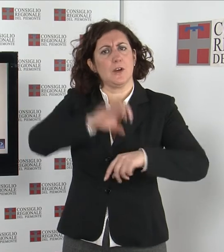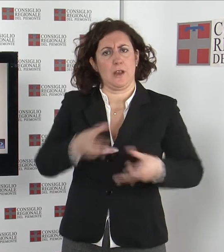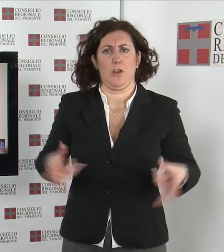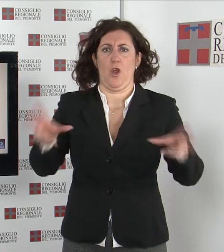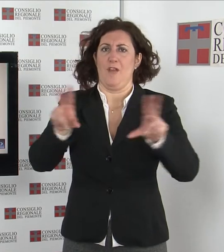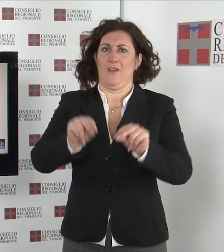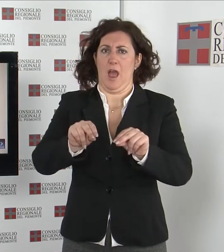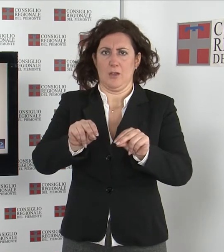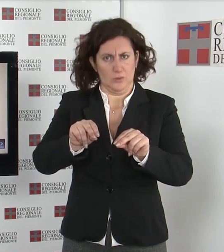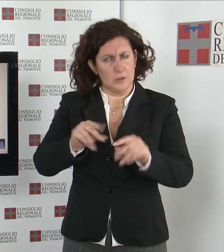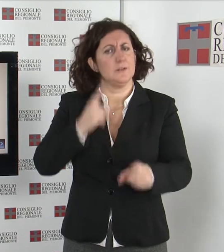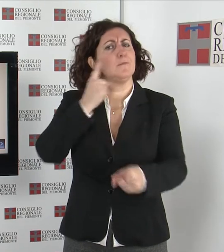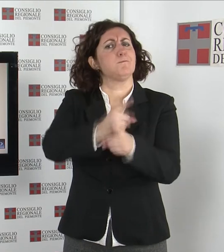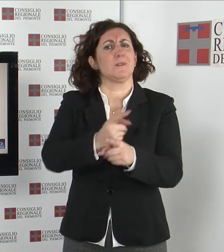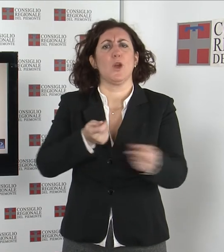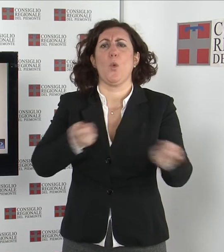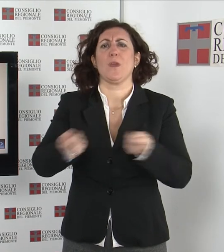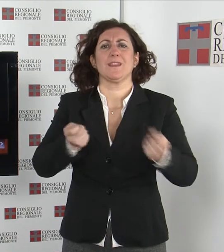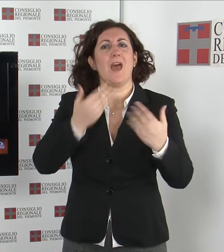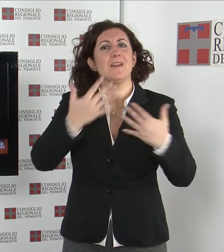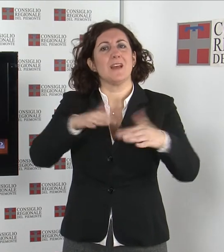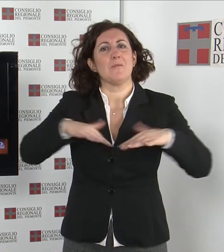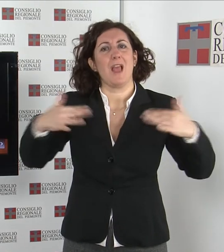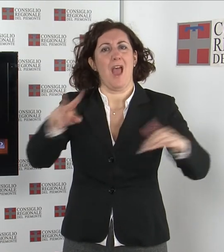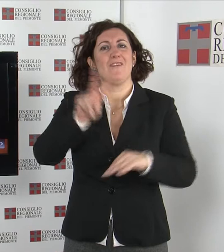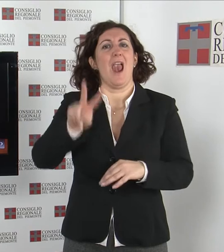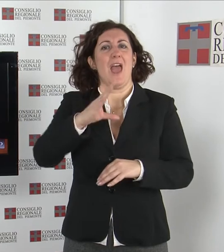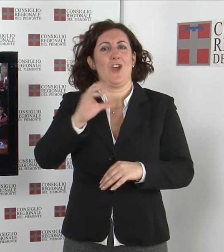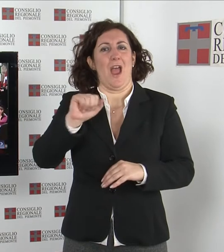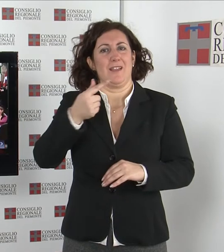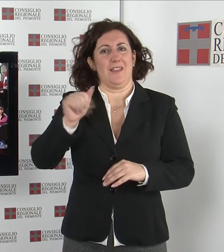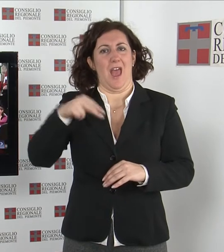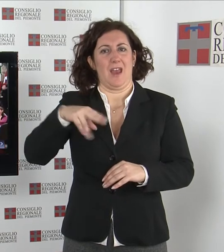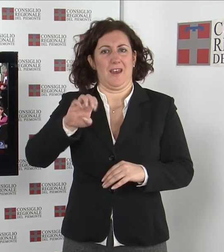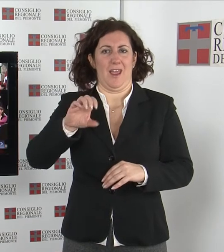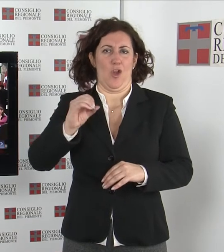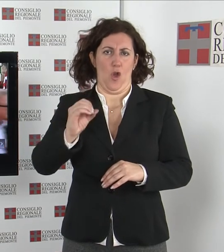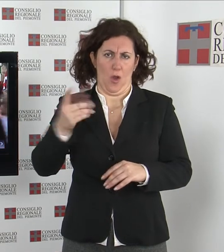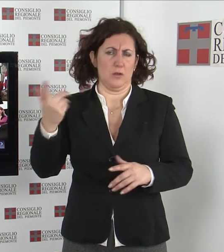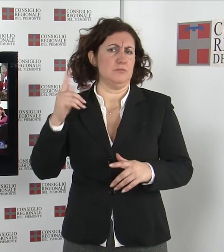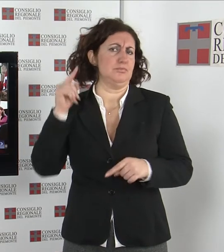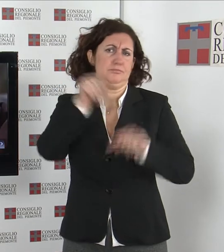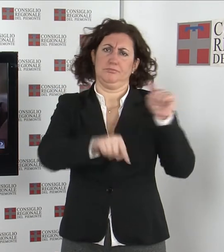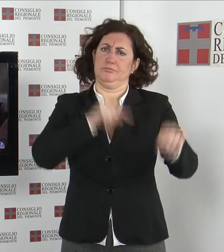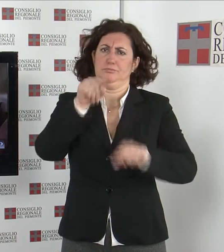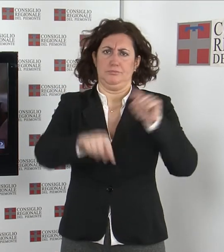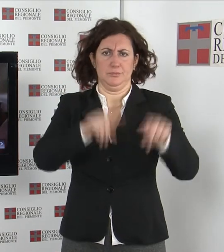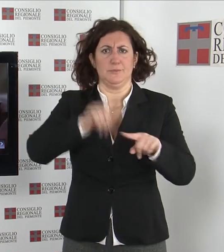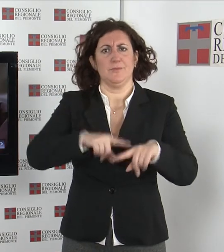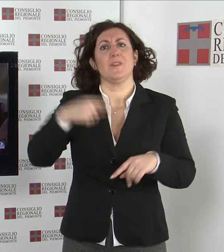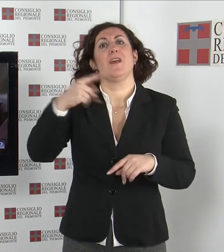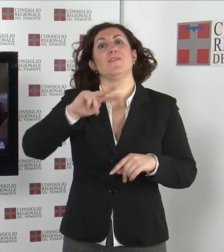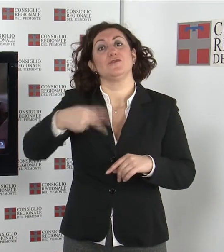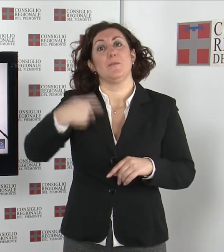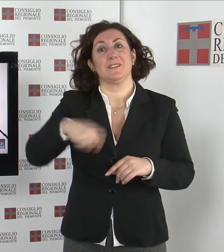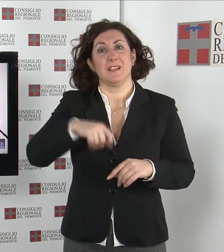confermato la guida dell'assemblea Valerio Cattaneo con ampio consenso eletto vicepresidente per la maggioranza Fabrizio Comba del